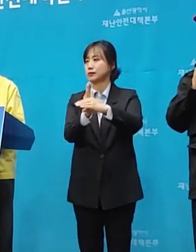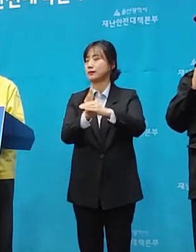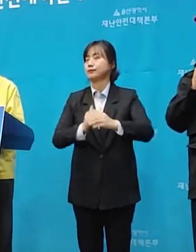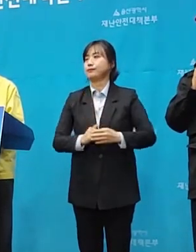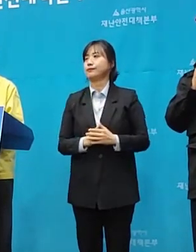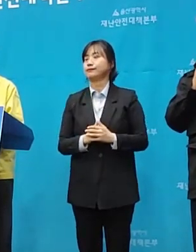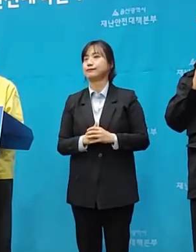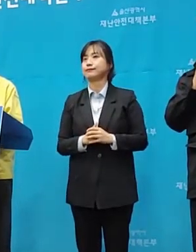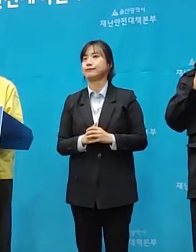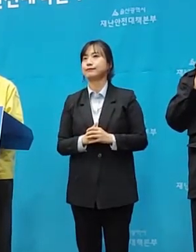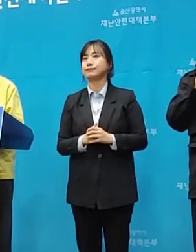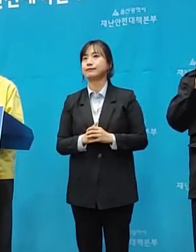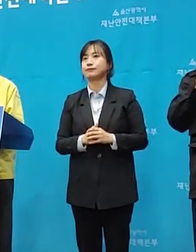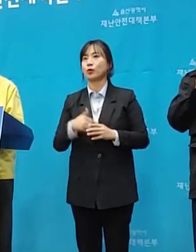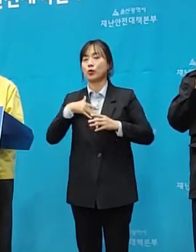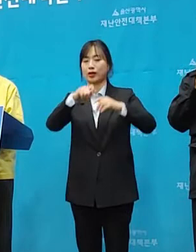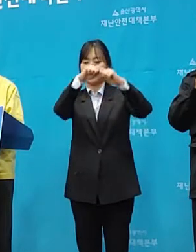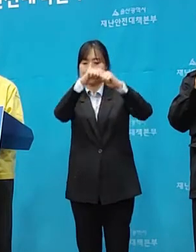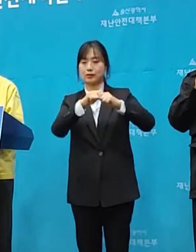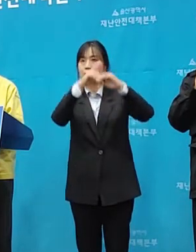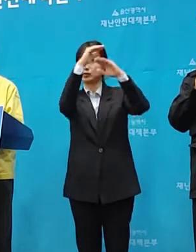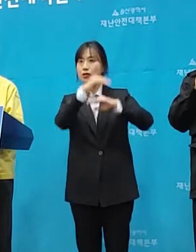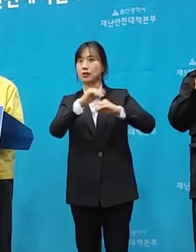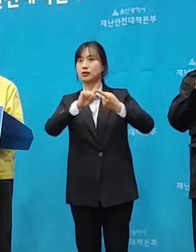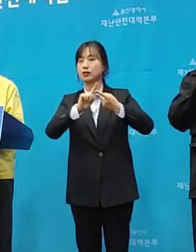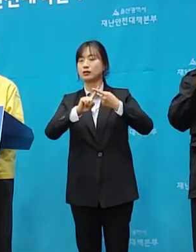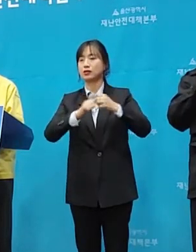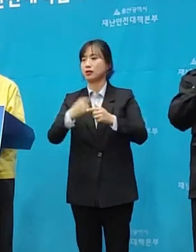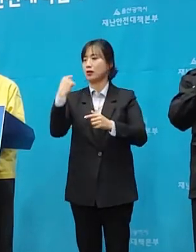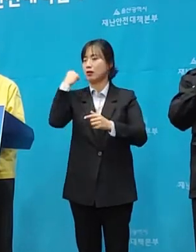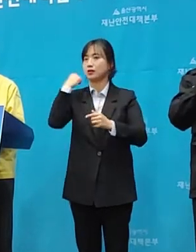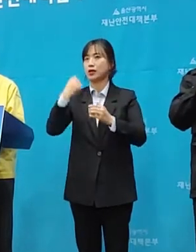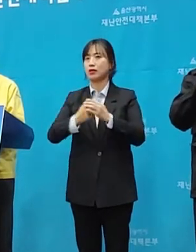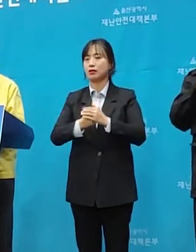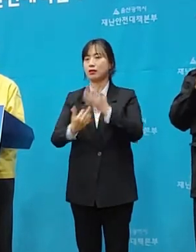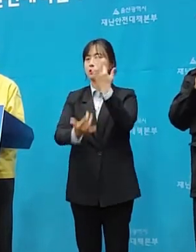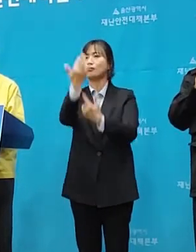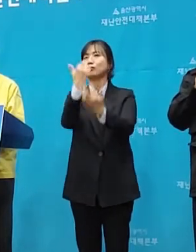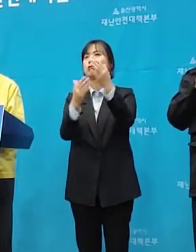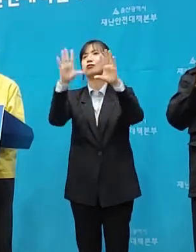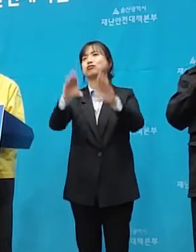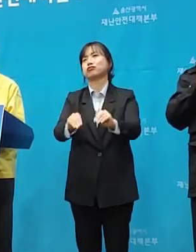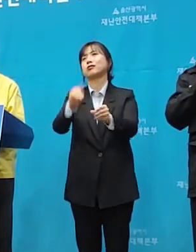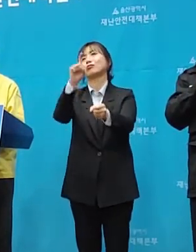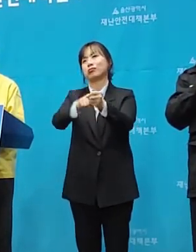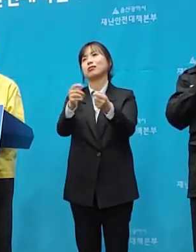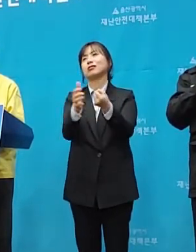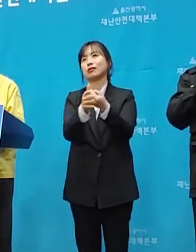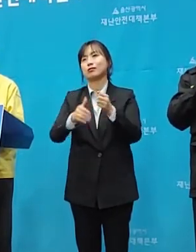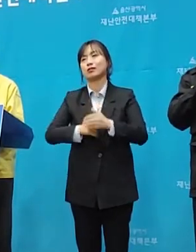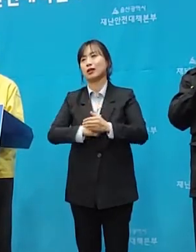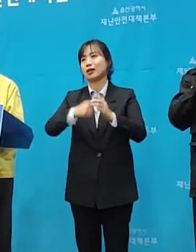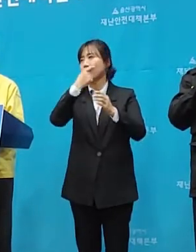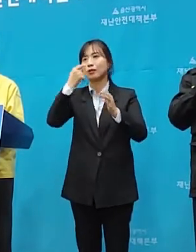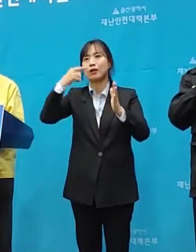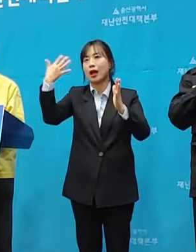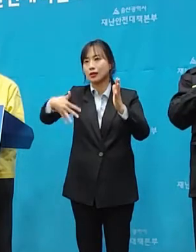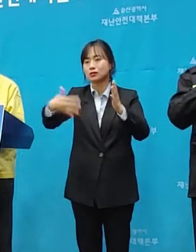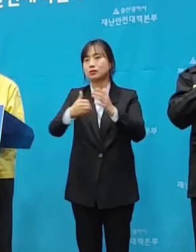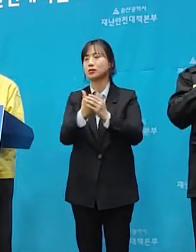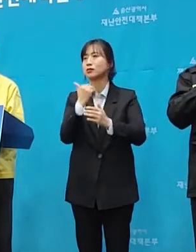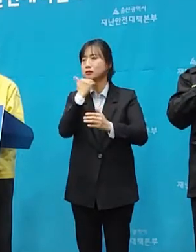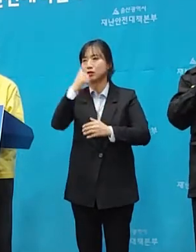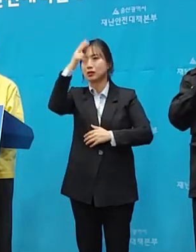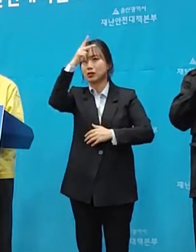못했습니다. 저희들 사고 사항은 오늘 어제 산불 진화를 확인 못했었고요. 저희 조만 일년 후에 저희들